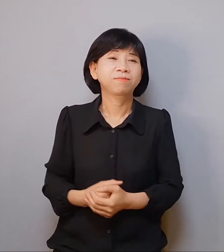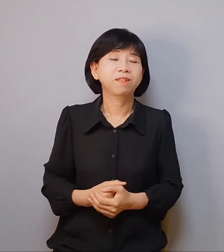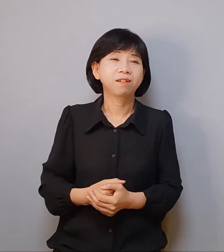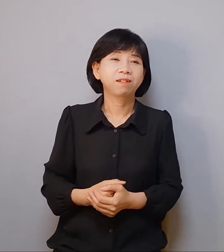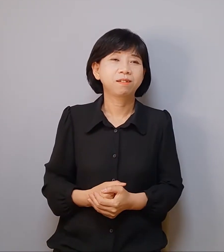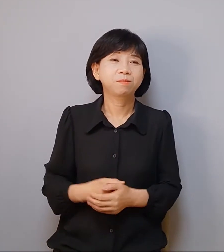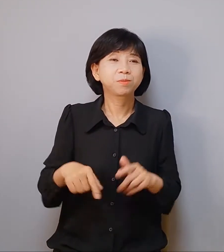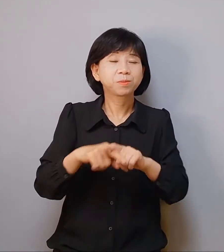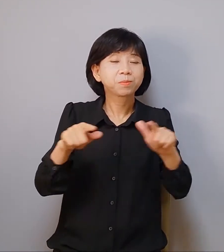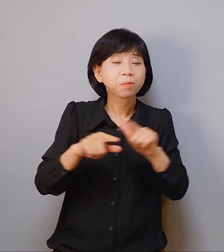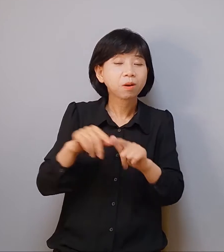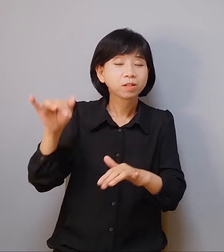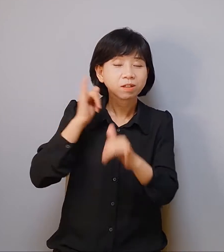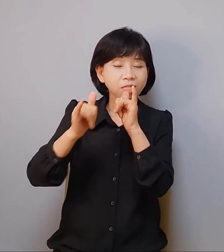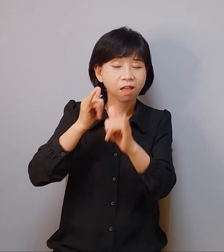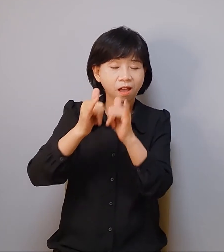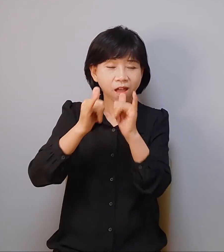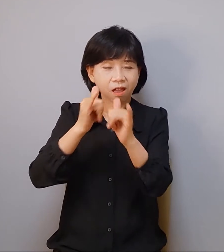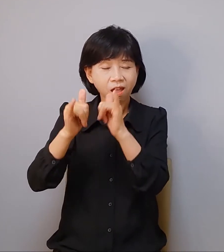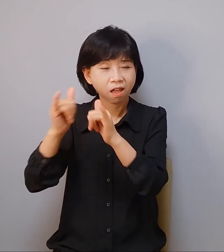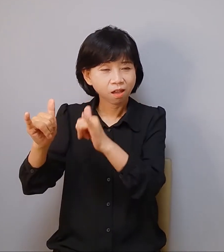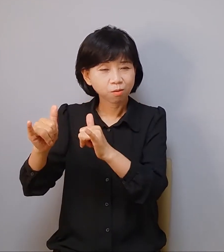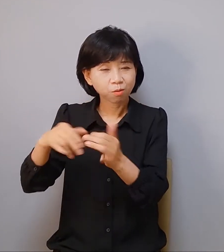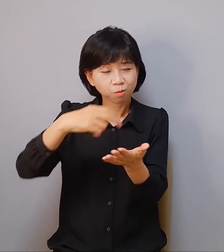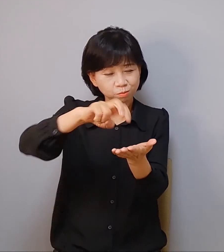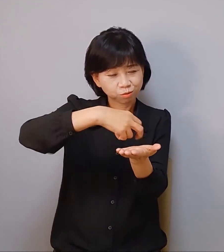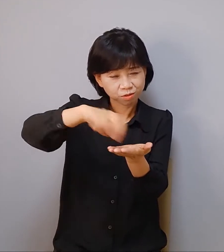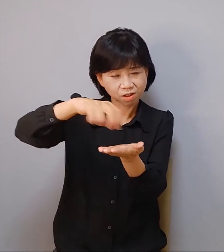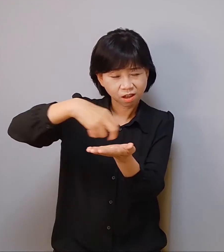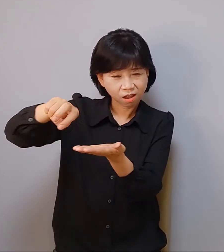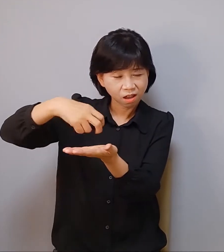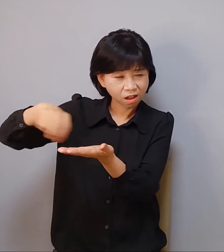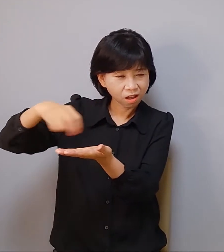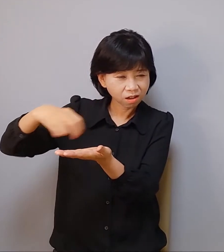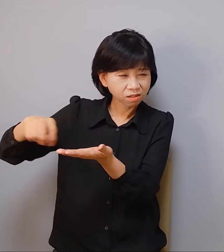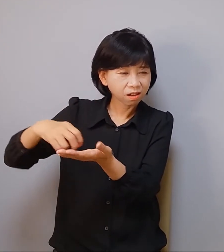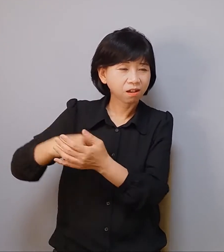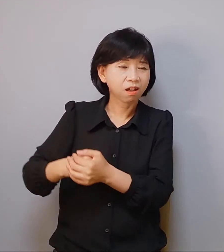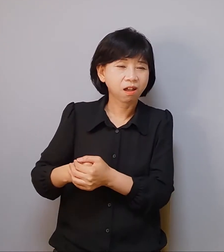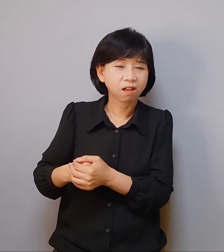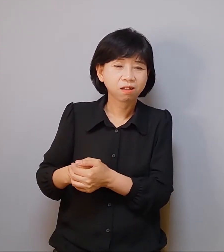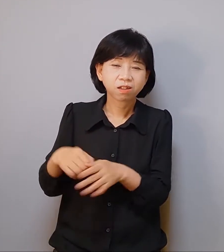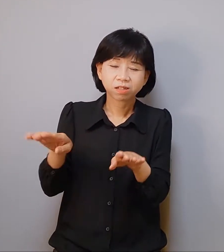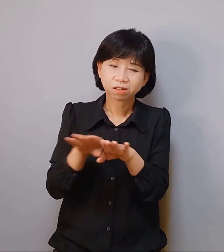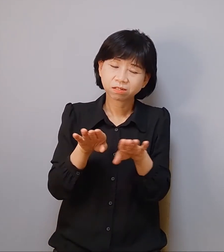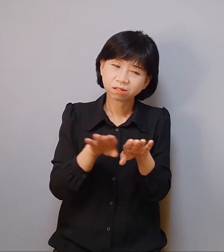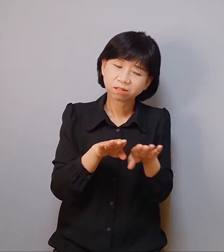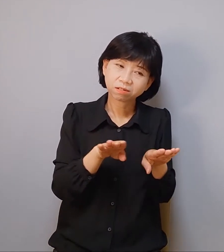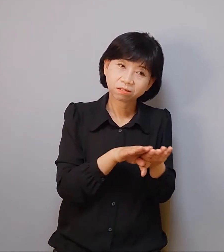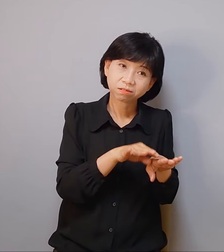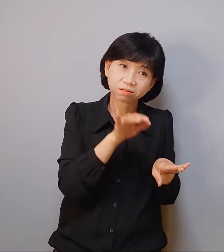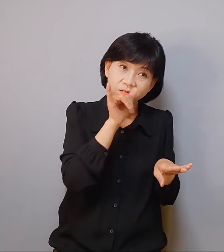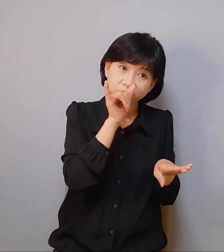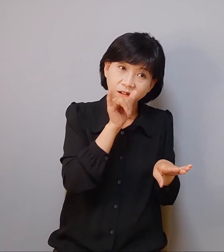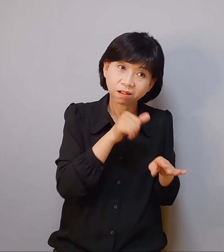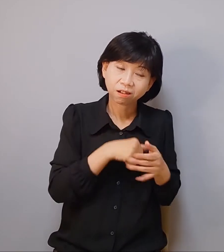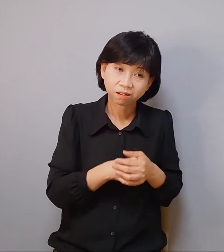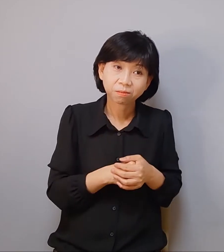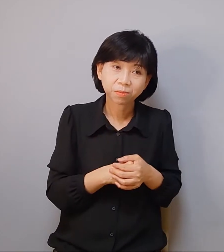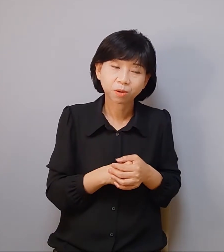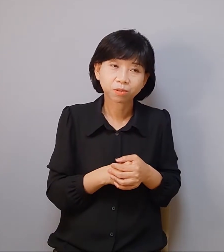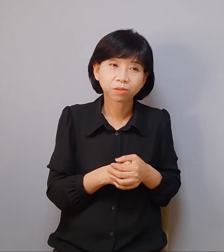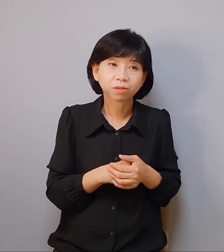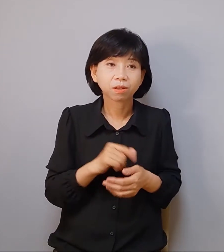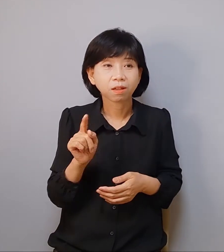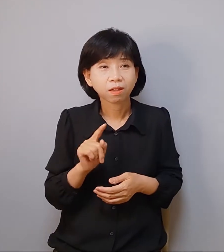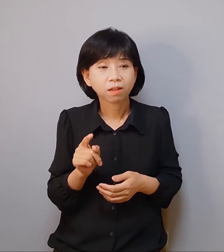주고받고 찾아가기도 하는데 이제 신앙생활을 하시다가 좀 뜸하신 분들이 좀 있잖아요. 어제도 토요일에 우리 젊은 남성 한